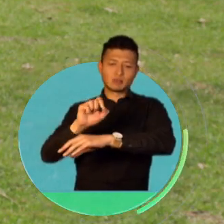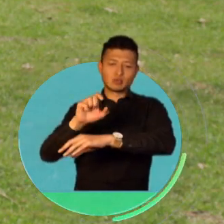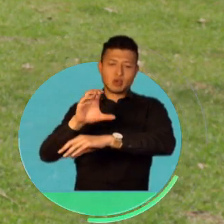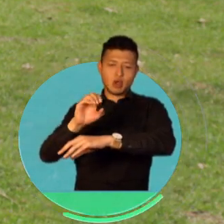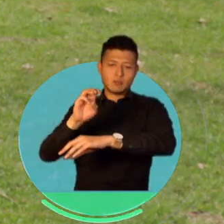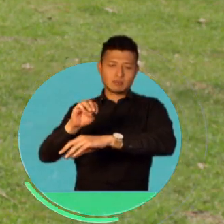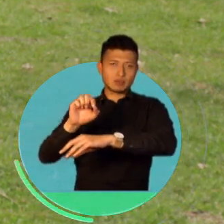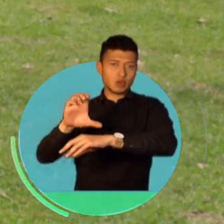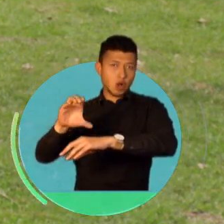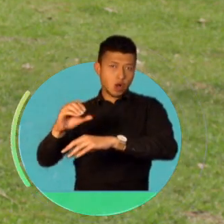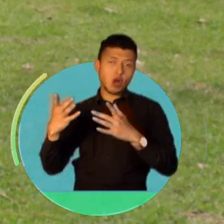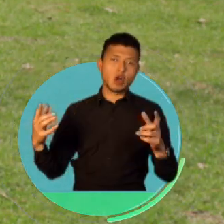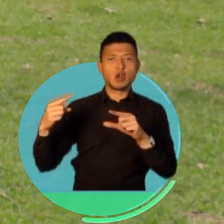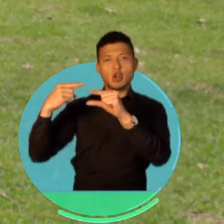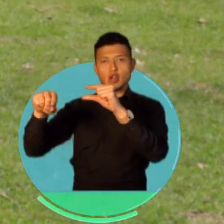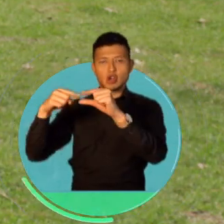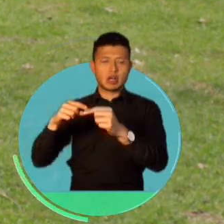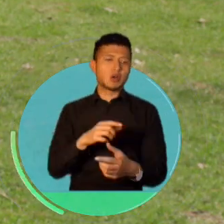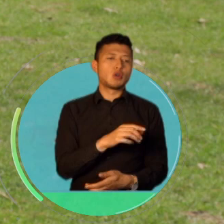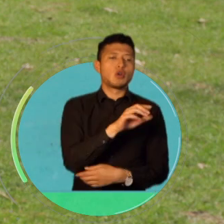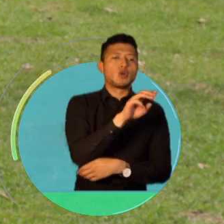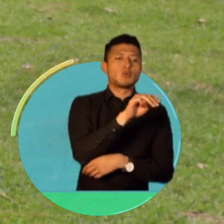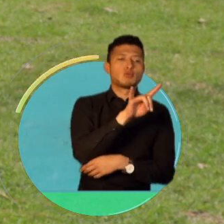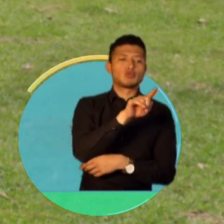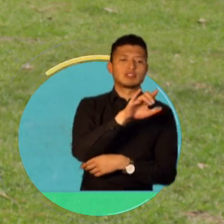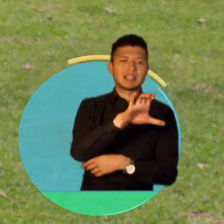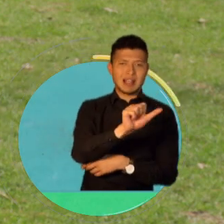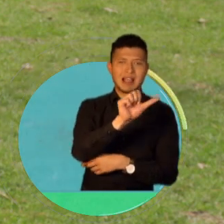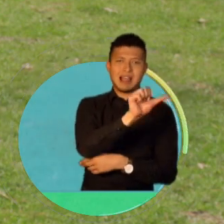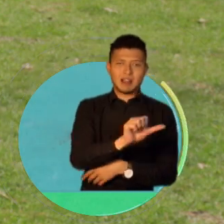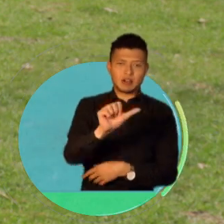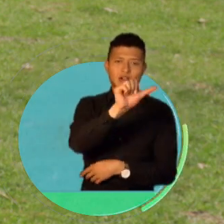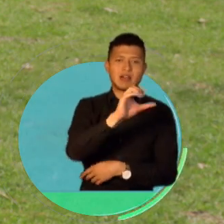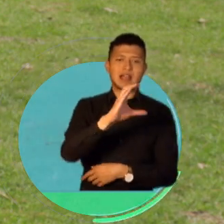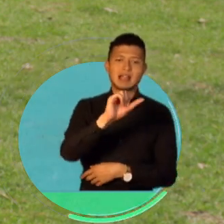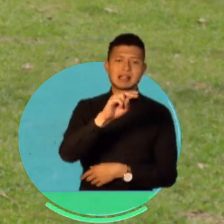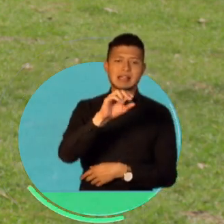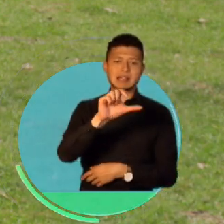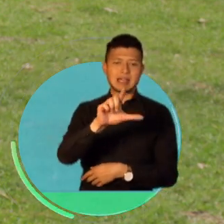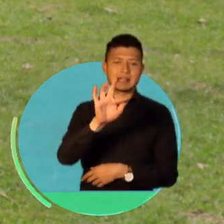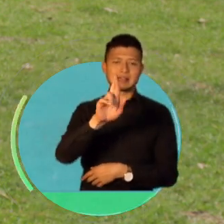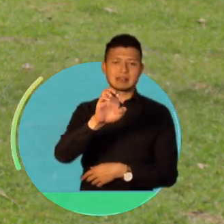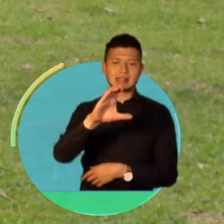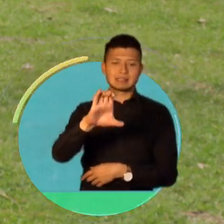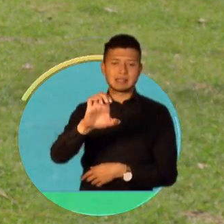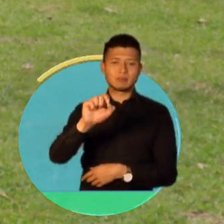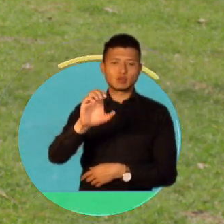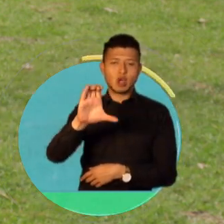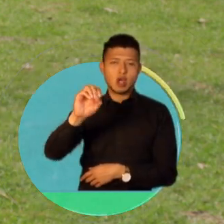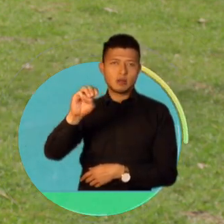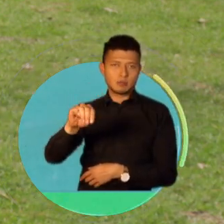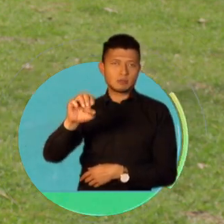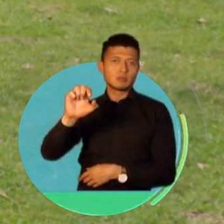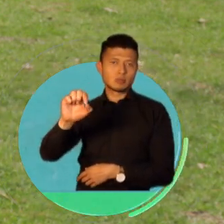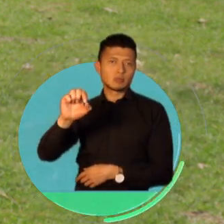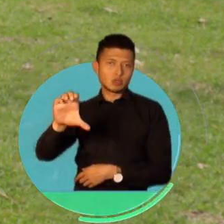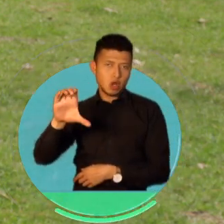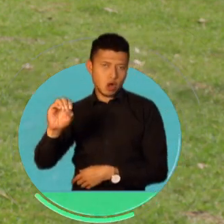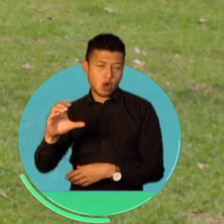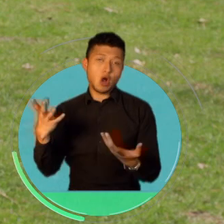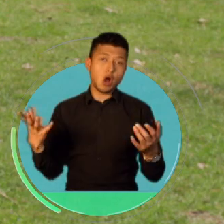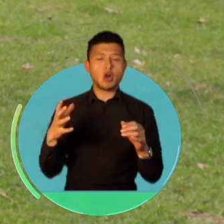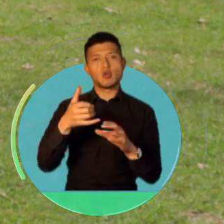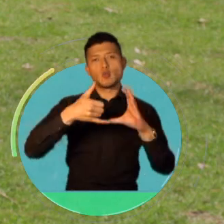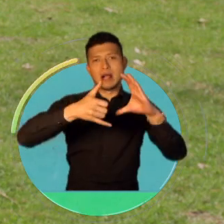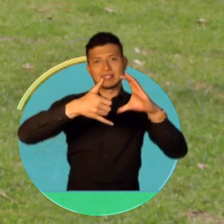13.com.co O a través de nuestro correo música arroba canal 13.com.co O a través de nuestro WhatsApp